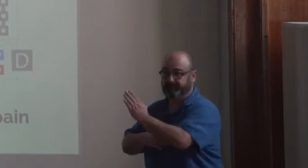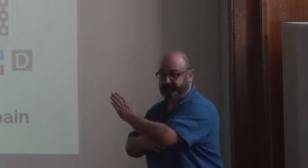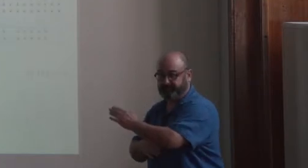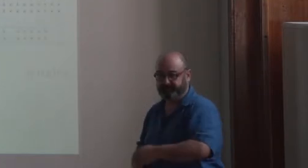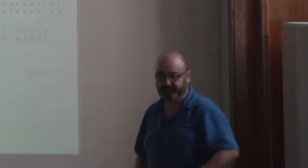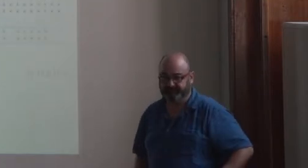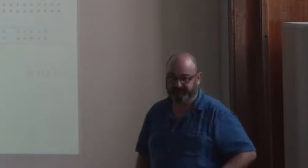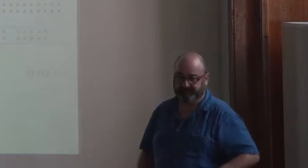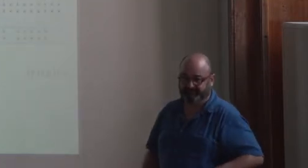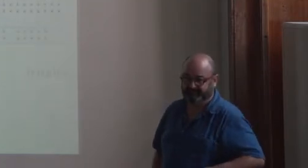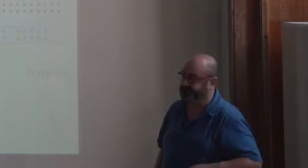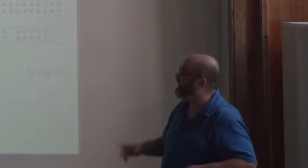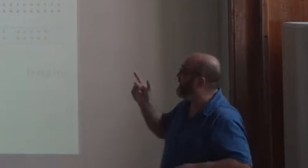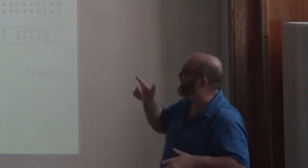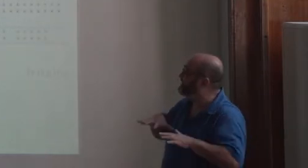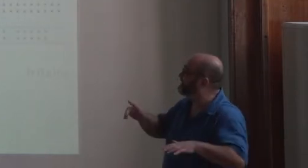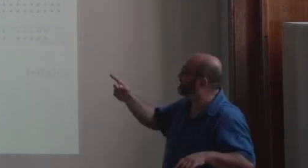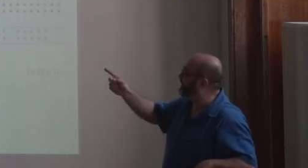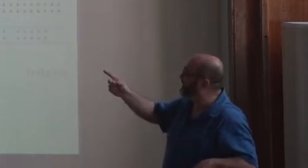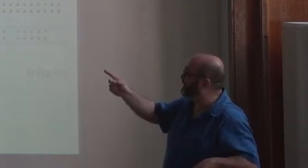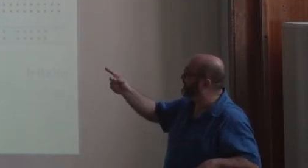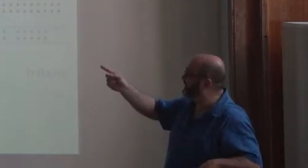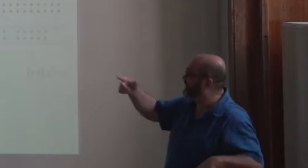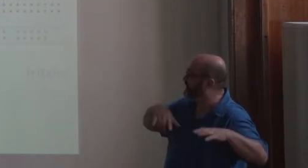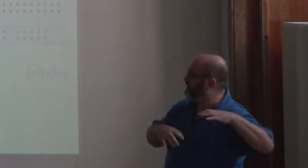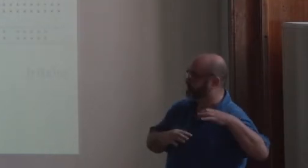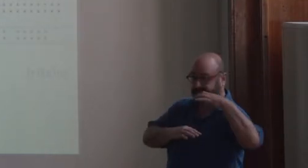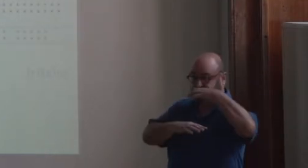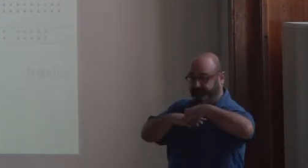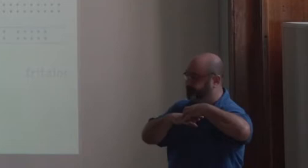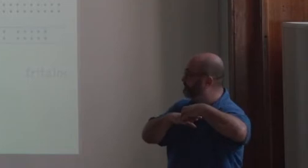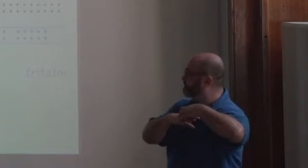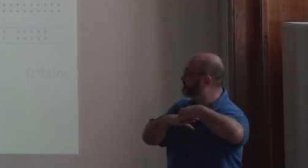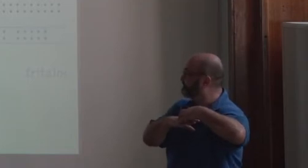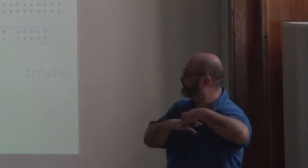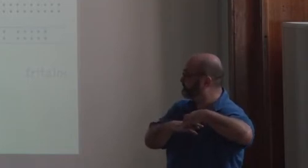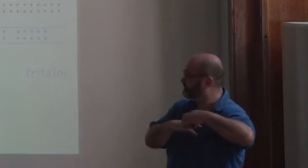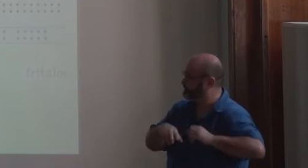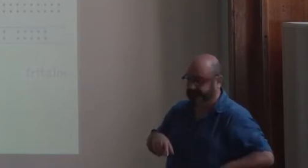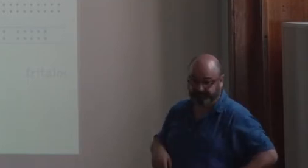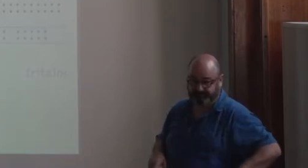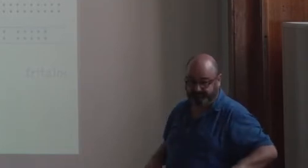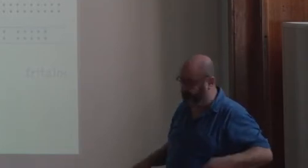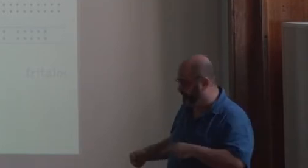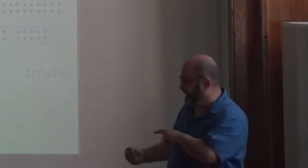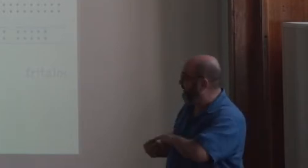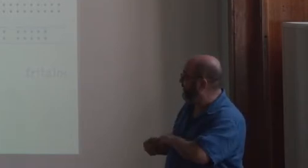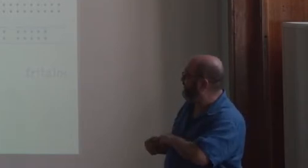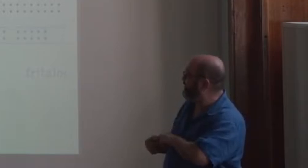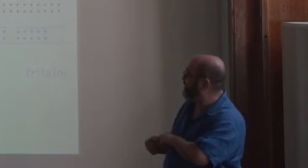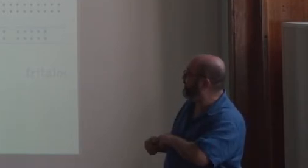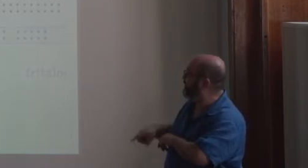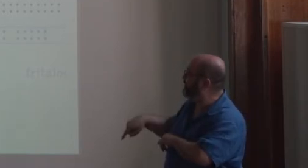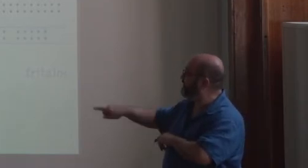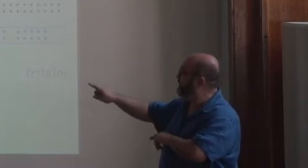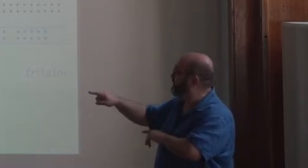circuit, vous pouvez mettre par exemple votre microcontrôleur ici. Vous connectez l'alimentation sur les lignes d'alimentation que vous pouvez récupérer